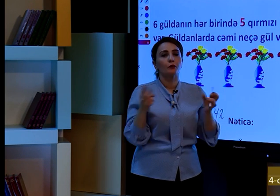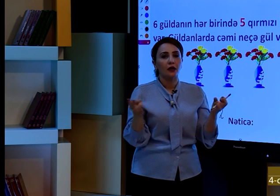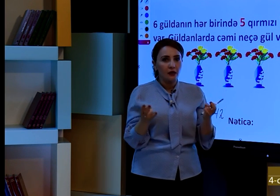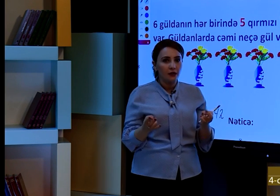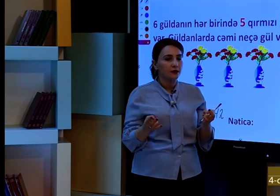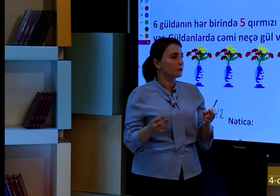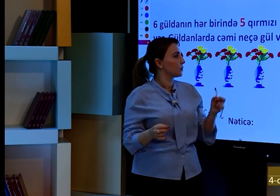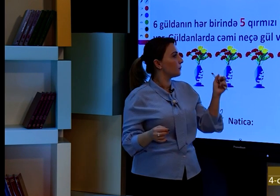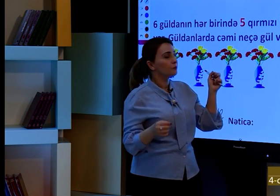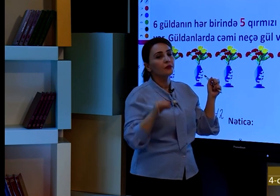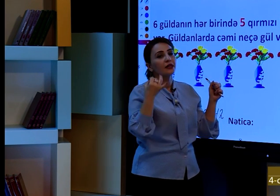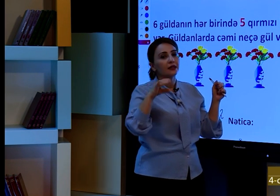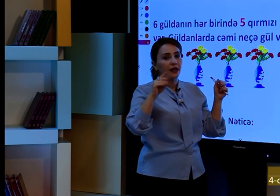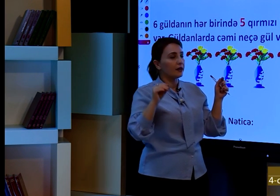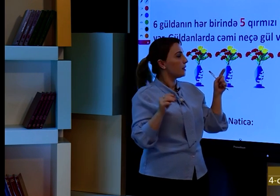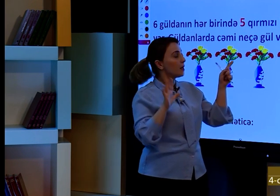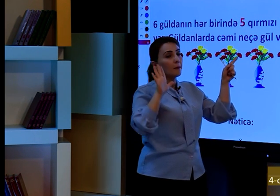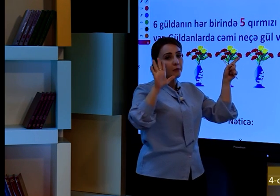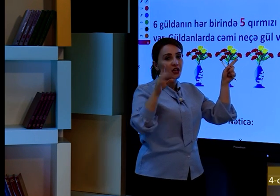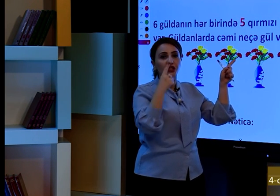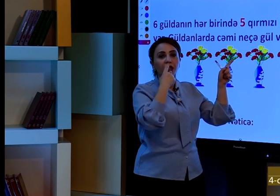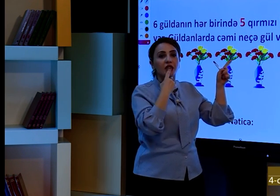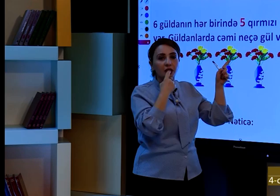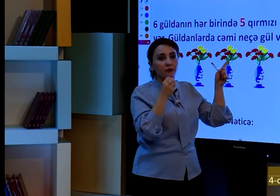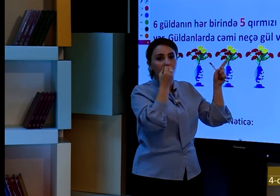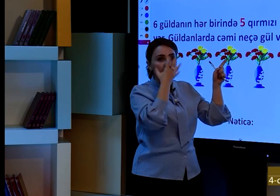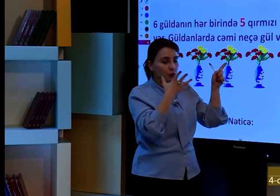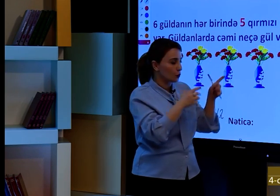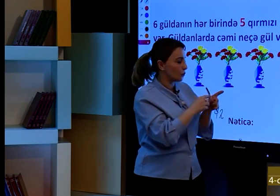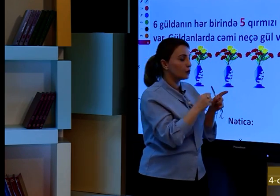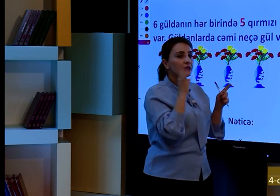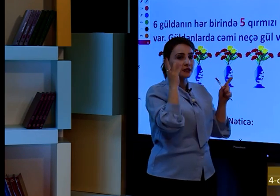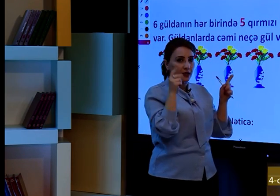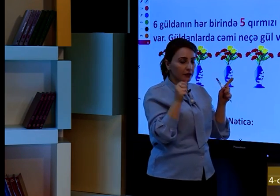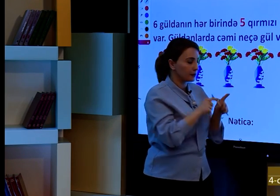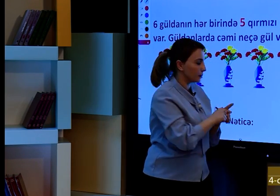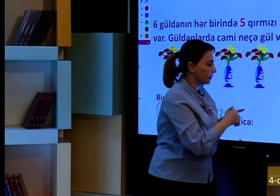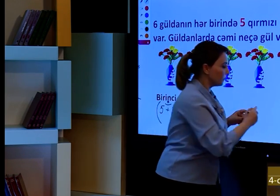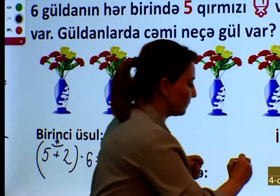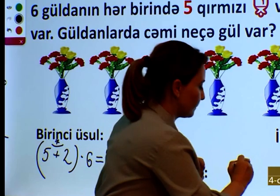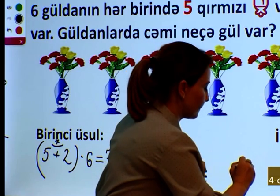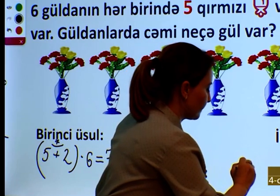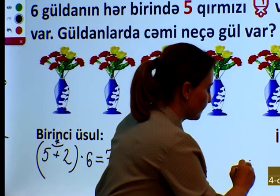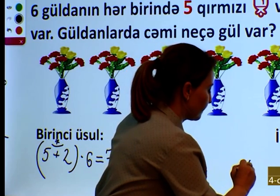vurmaq lazımdır. Yəni, 5 qırmızı gülün sayını